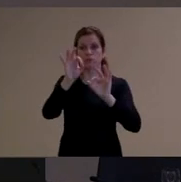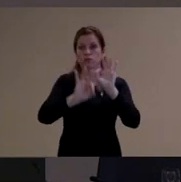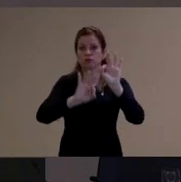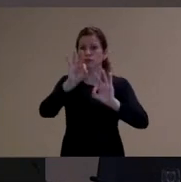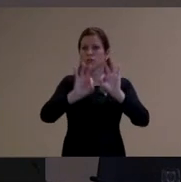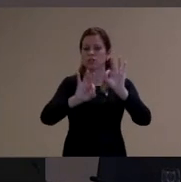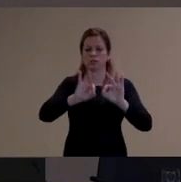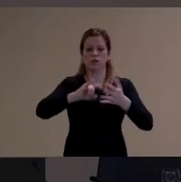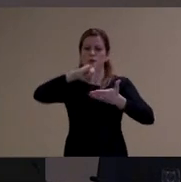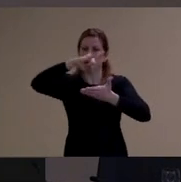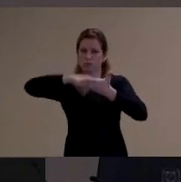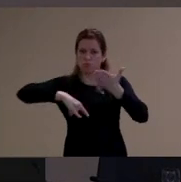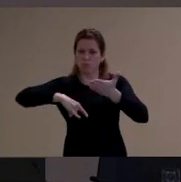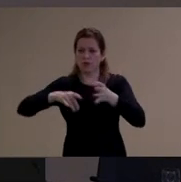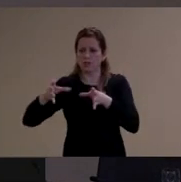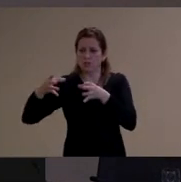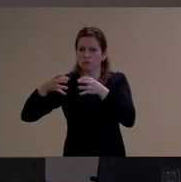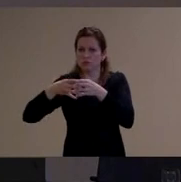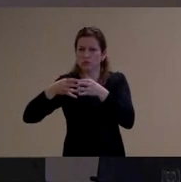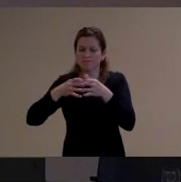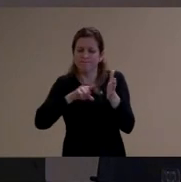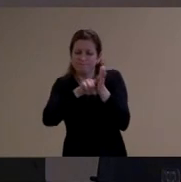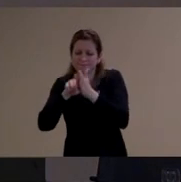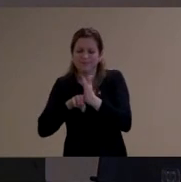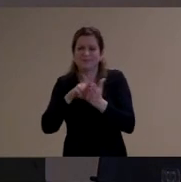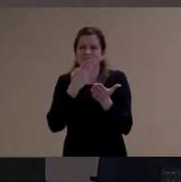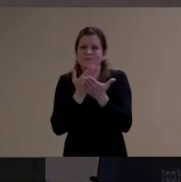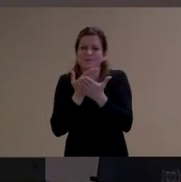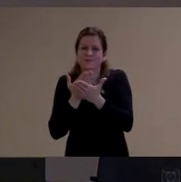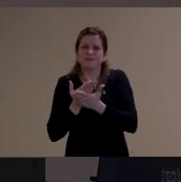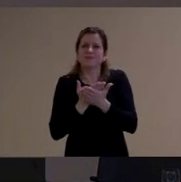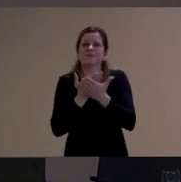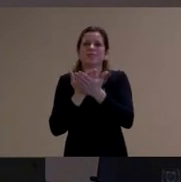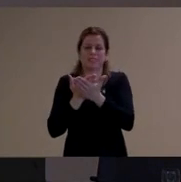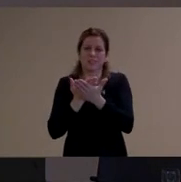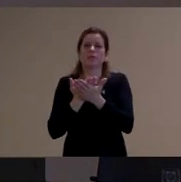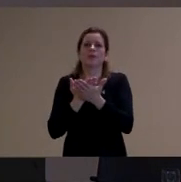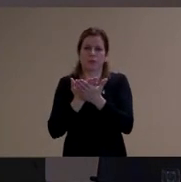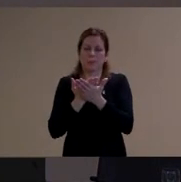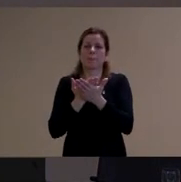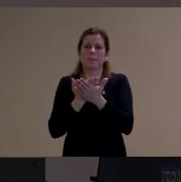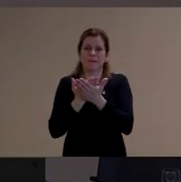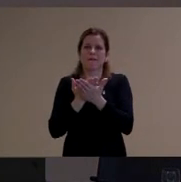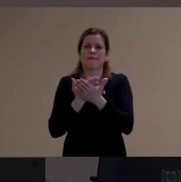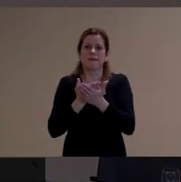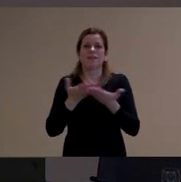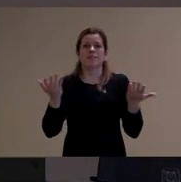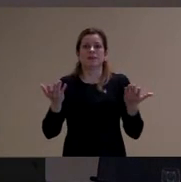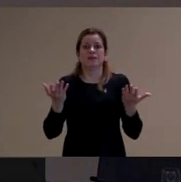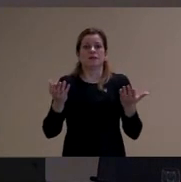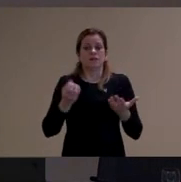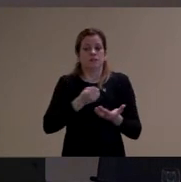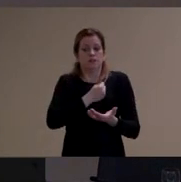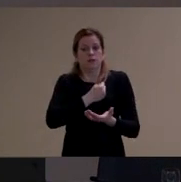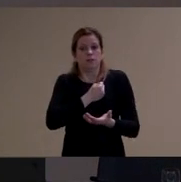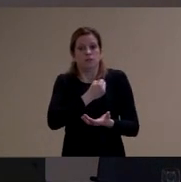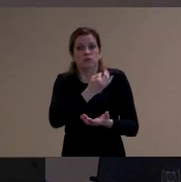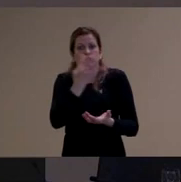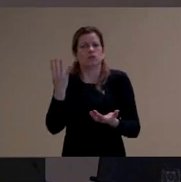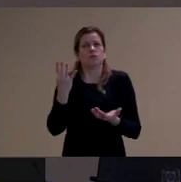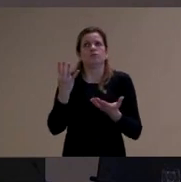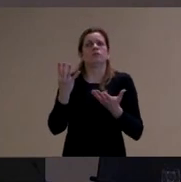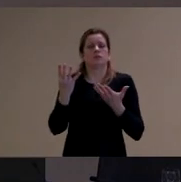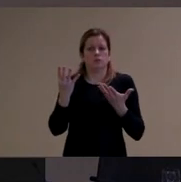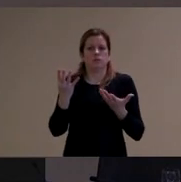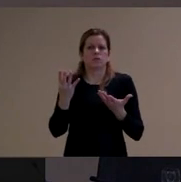documento se debruçou sobre todas as indicações né e os números são assim quarenta e